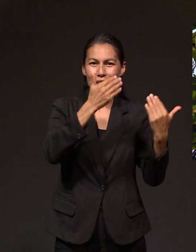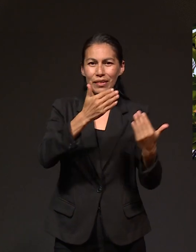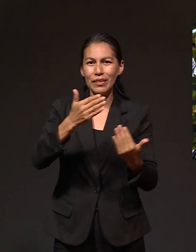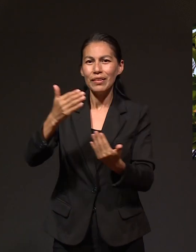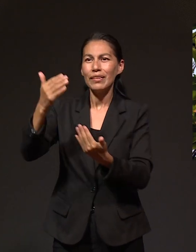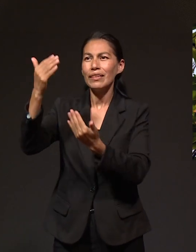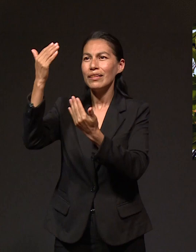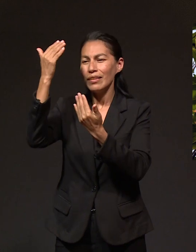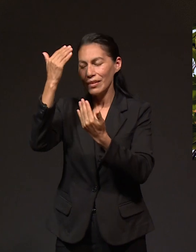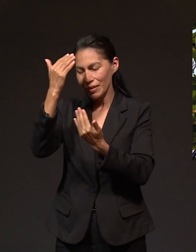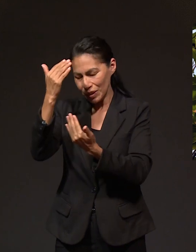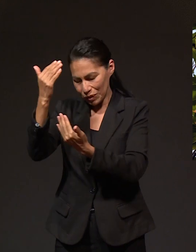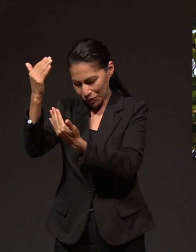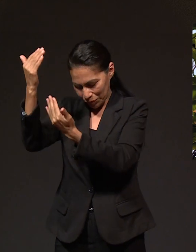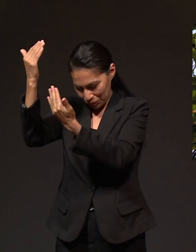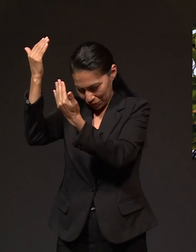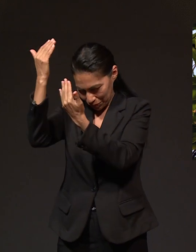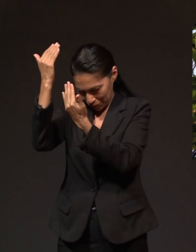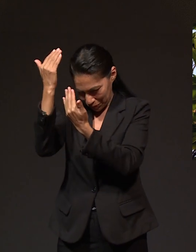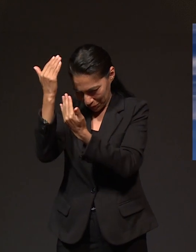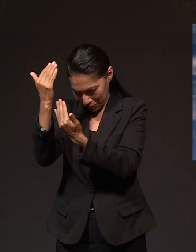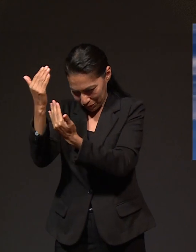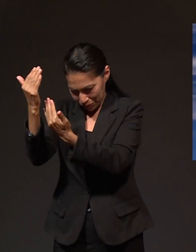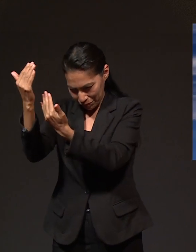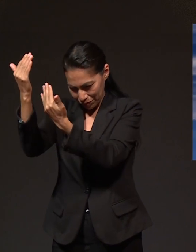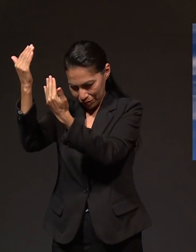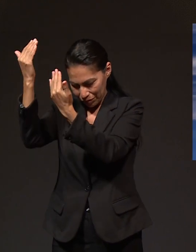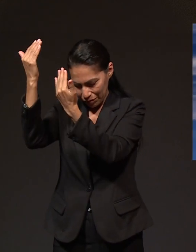Él es Dios